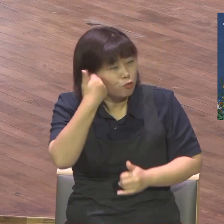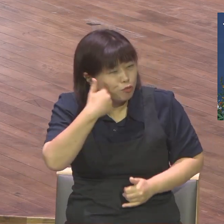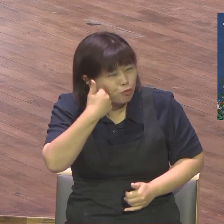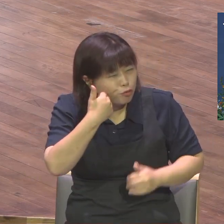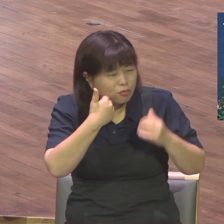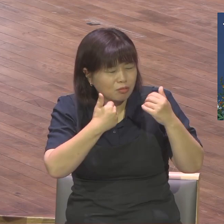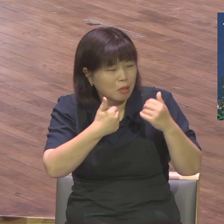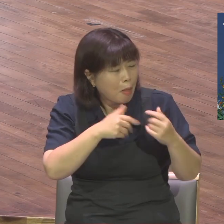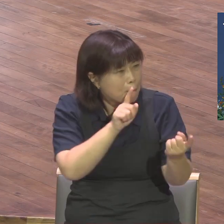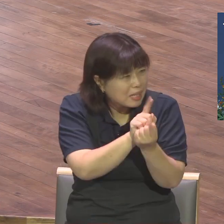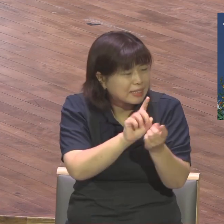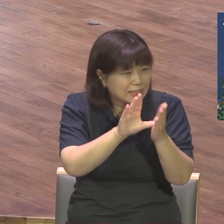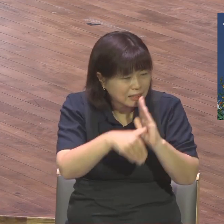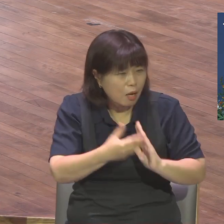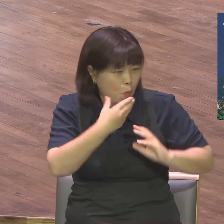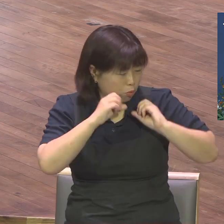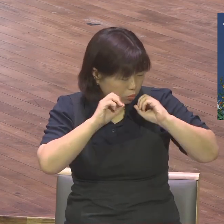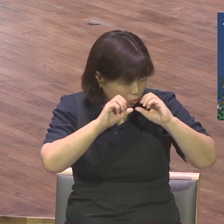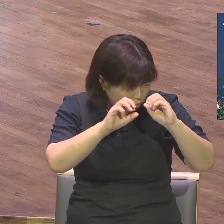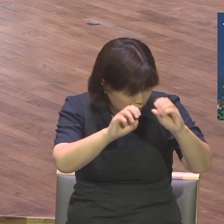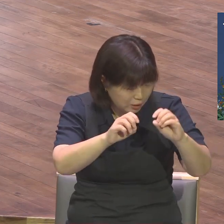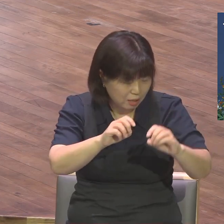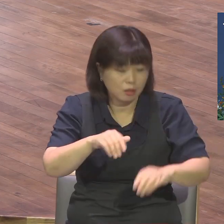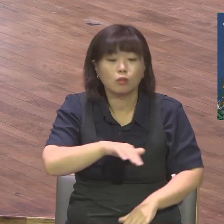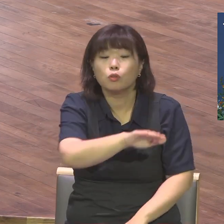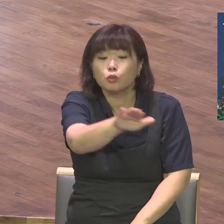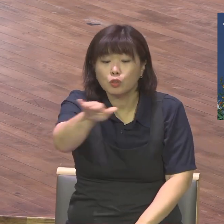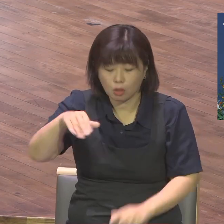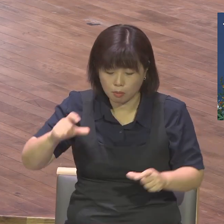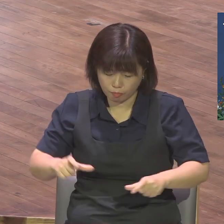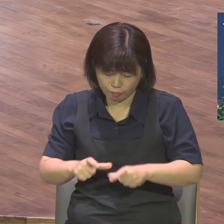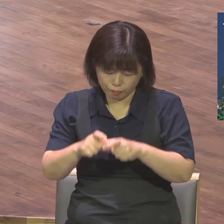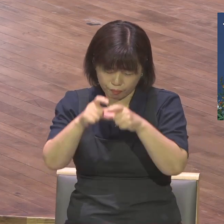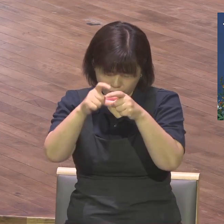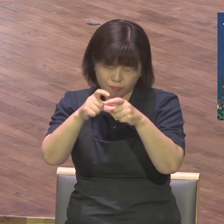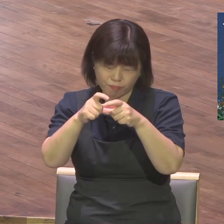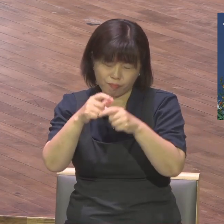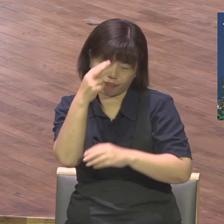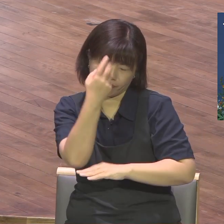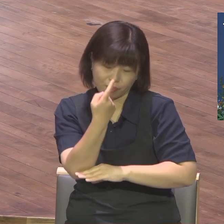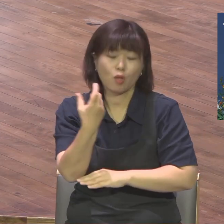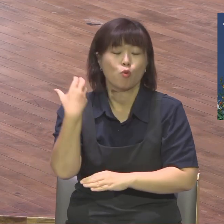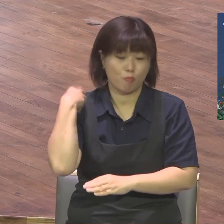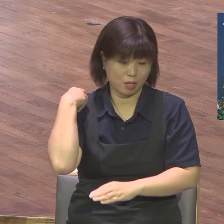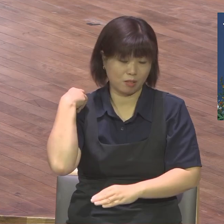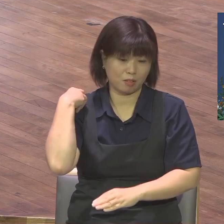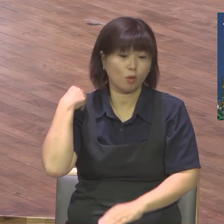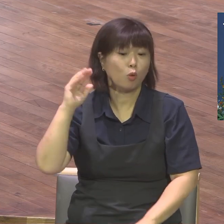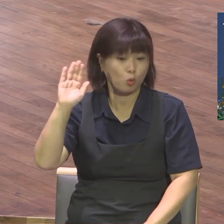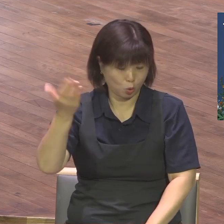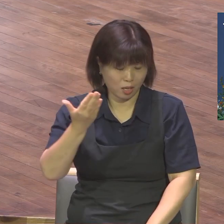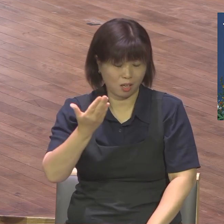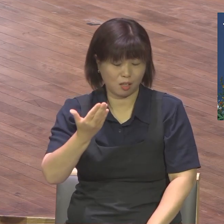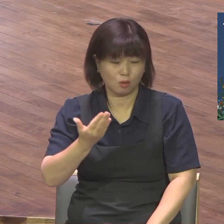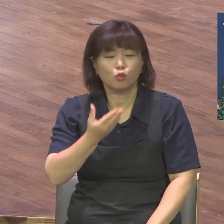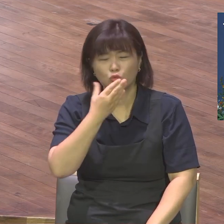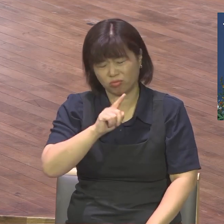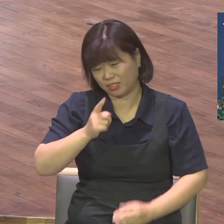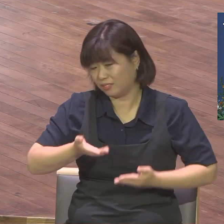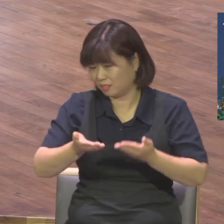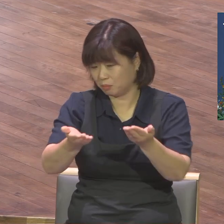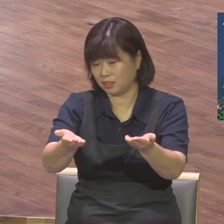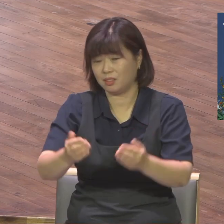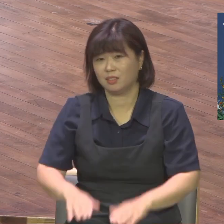영계 모든 성도들 이 땅의 그루터기로 우리를 부르신 하나님의 부르심에 즉시로 응답하고